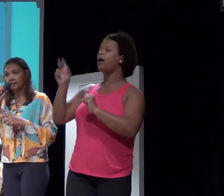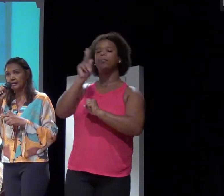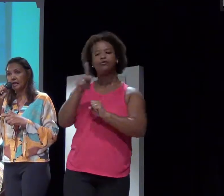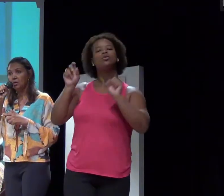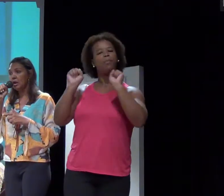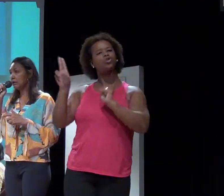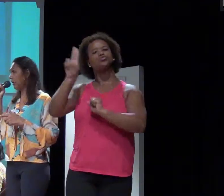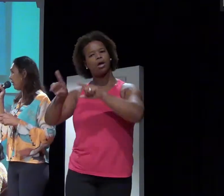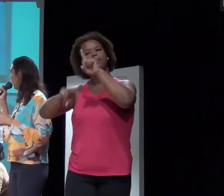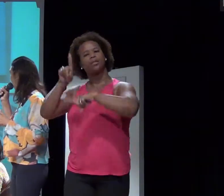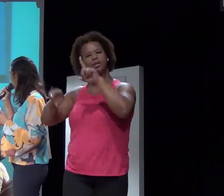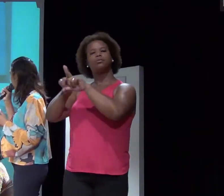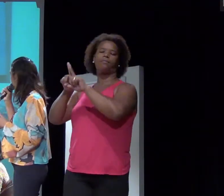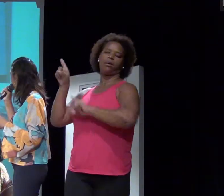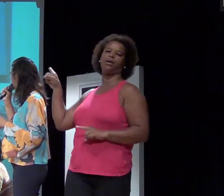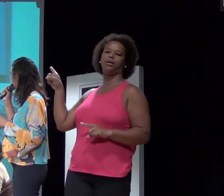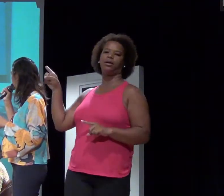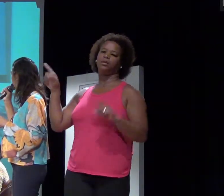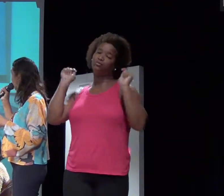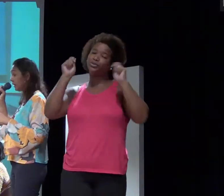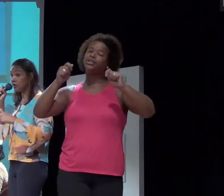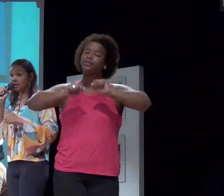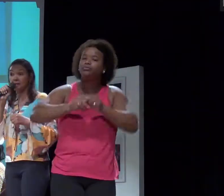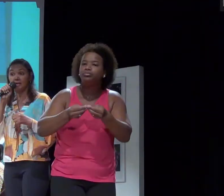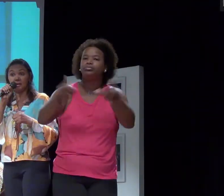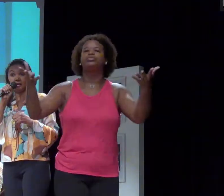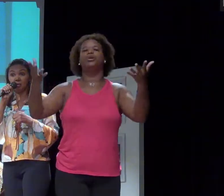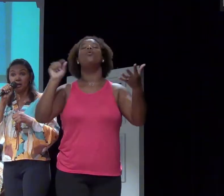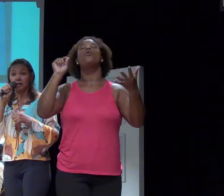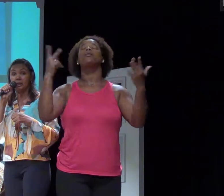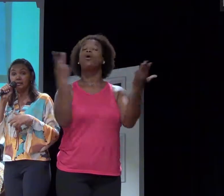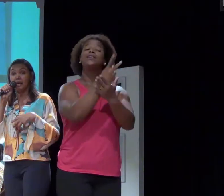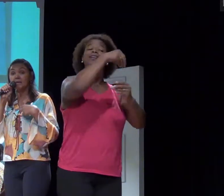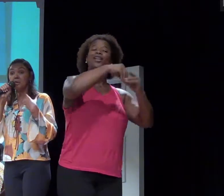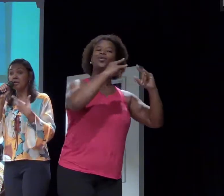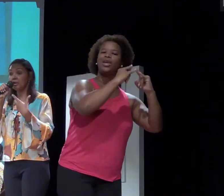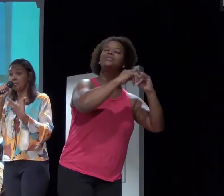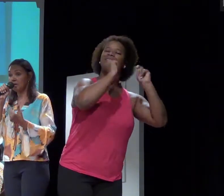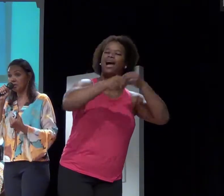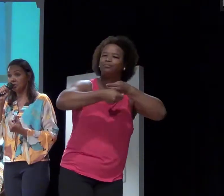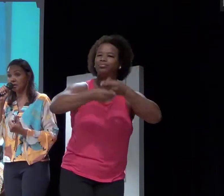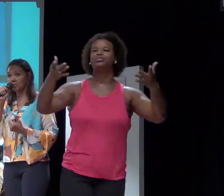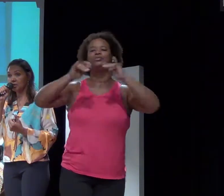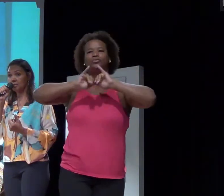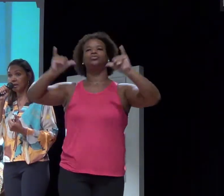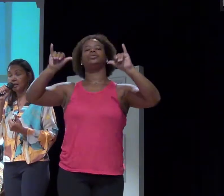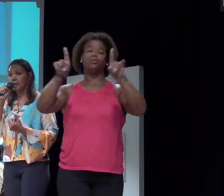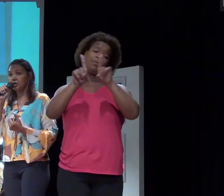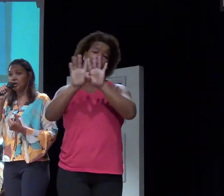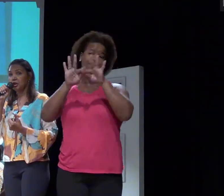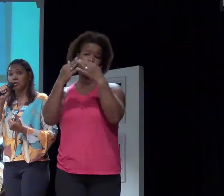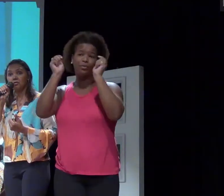acesso a esse material. Então, é uma forma de socializar dentro do isso o que a gente está fazendo. E até as mães terem mais condições